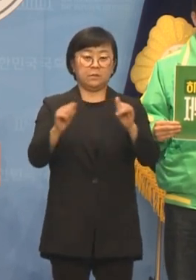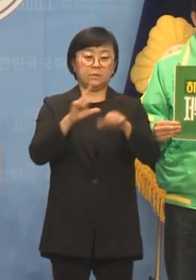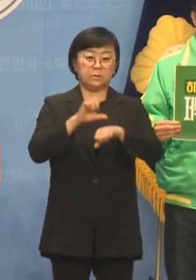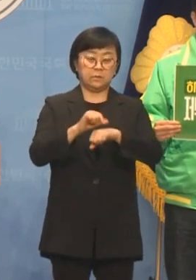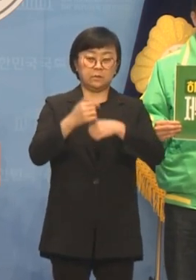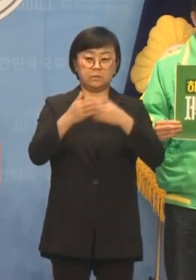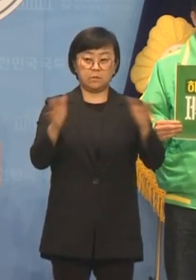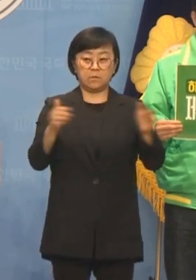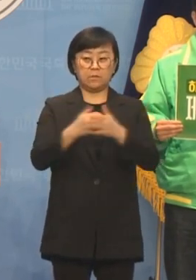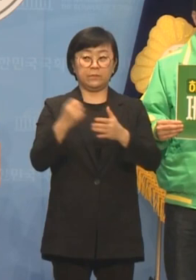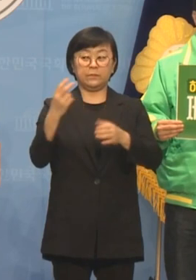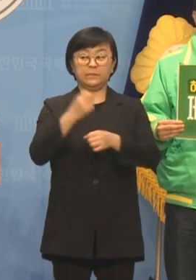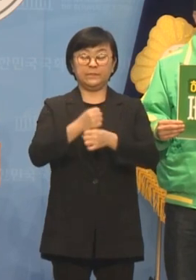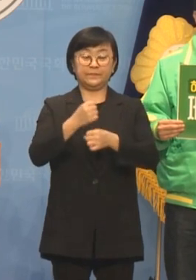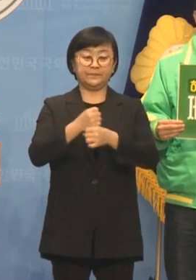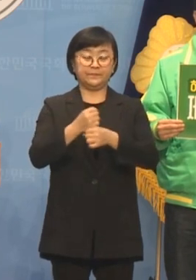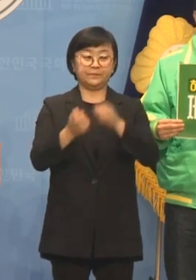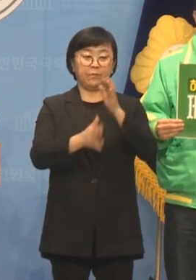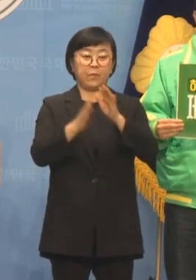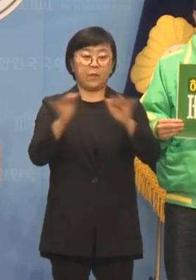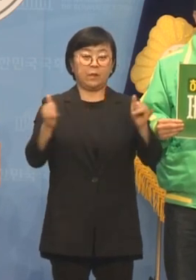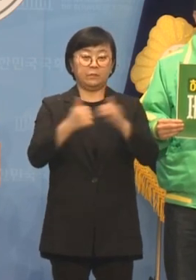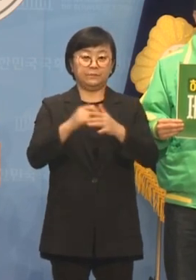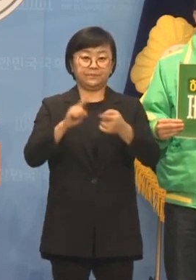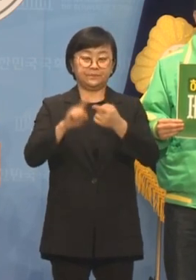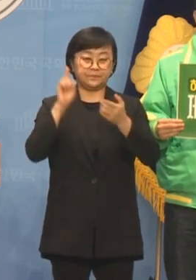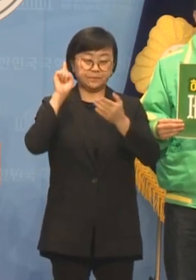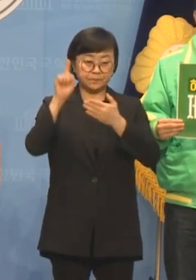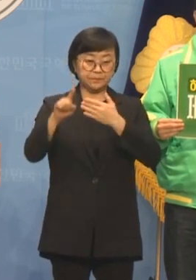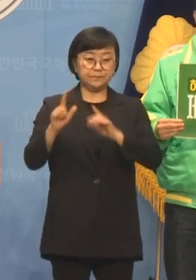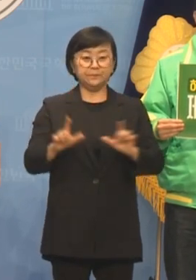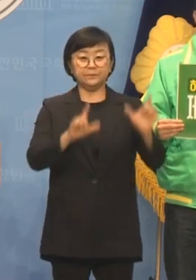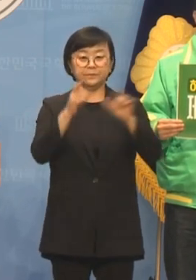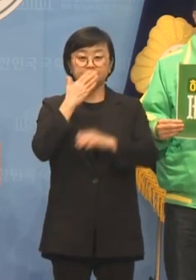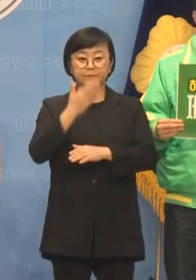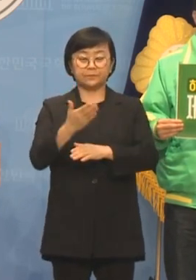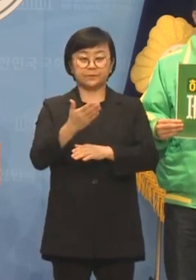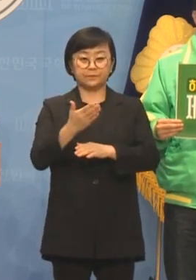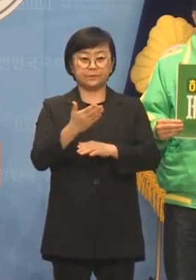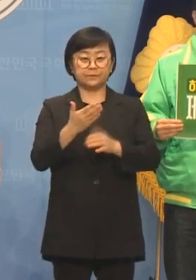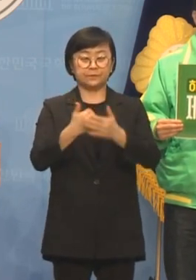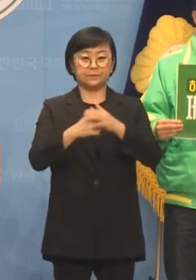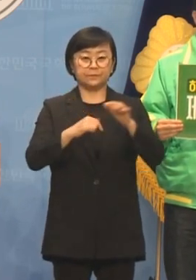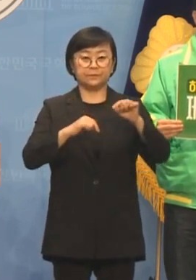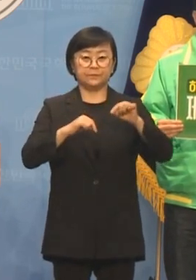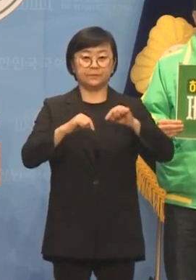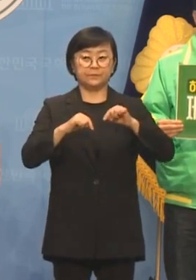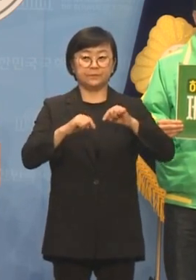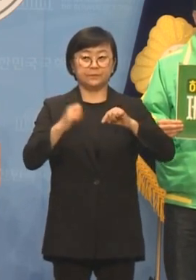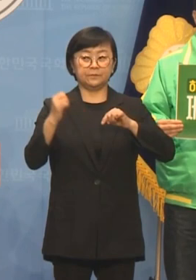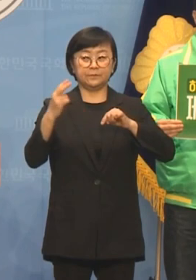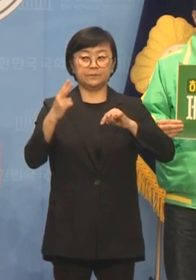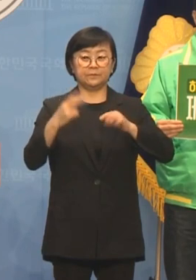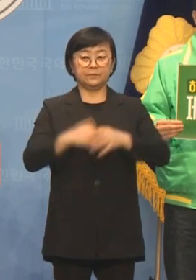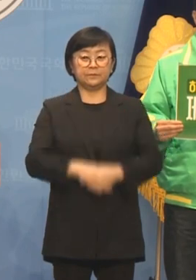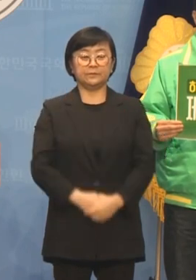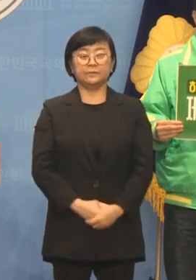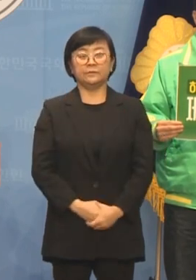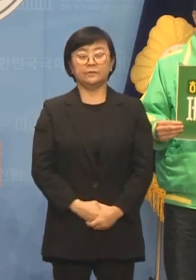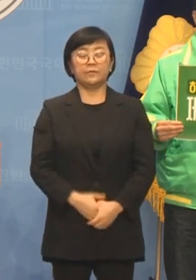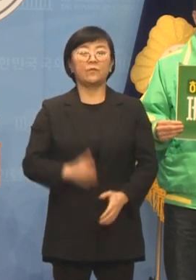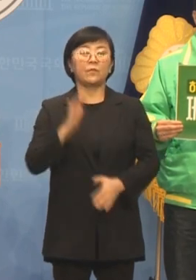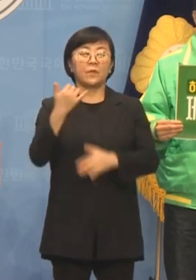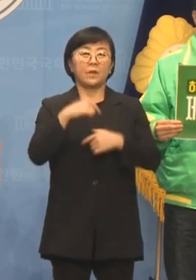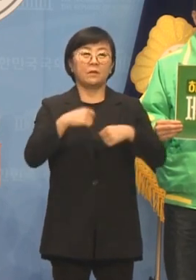녹색당은을 성해서 시민 스스로가 내일의 삶을 바꿀 수 있도록 정치로 어음 다시 하겠습니다